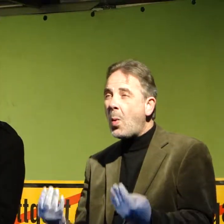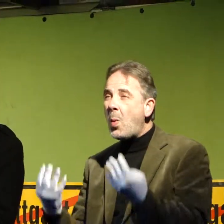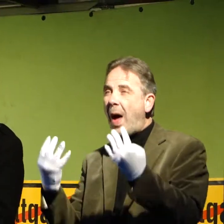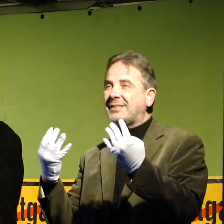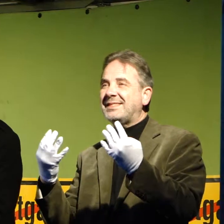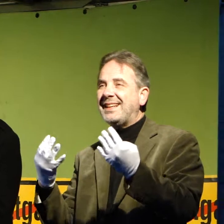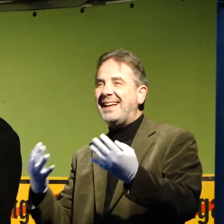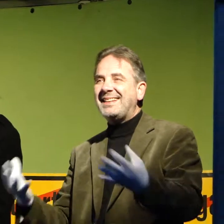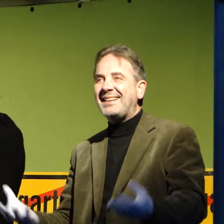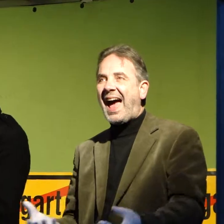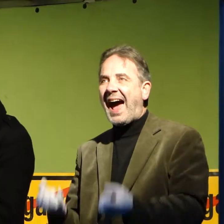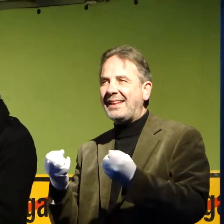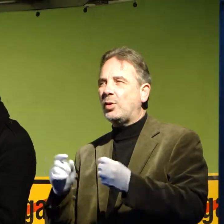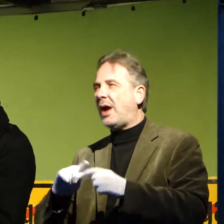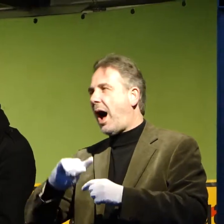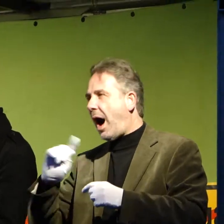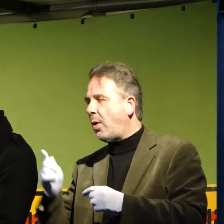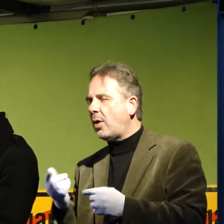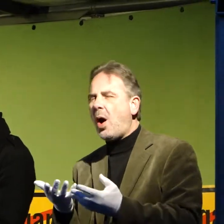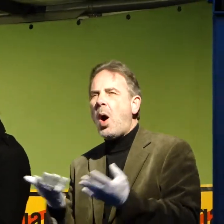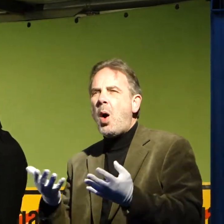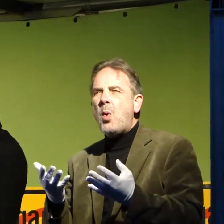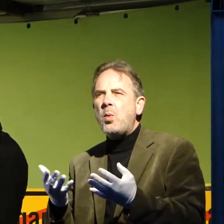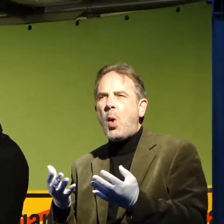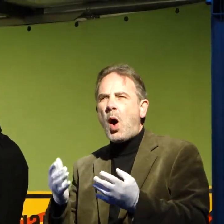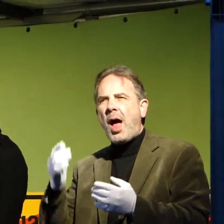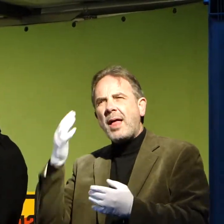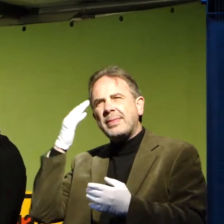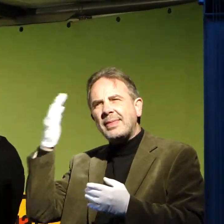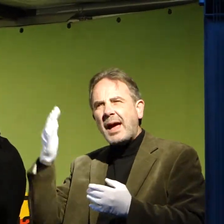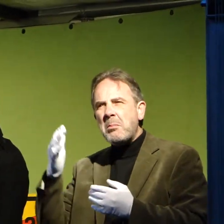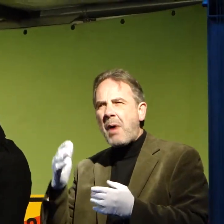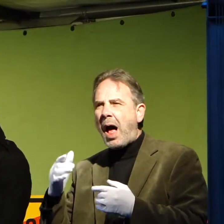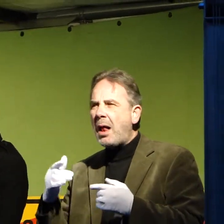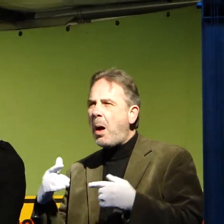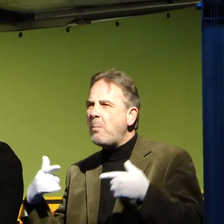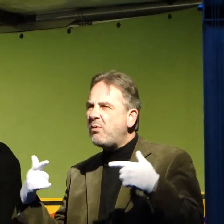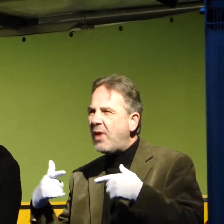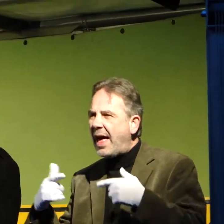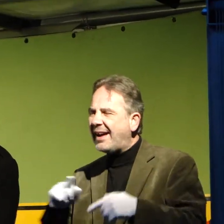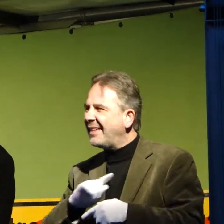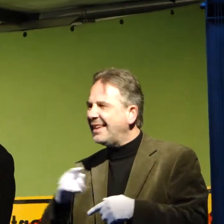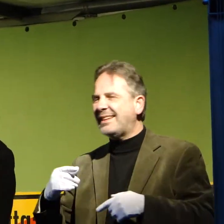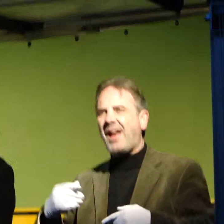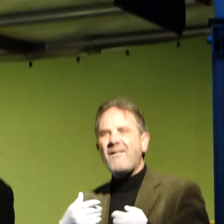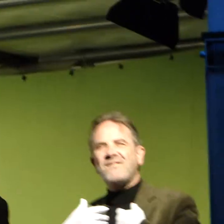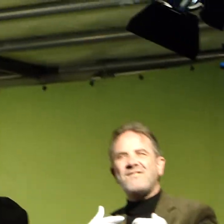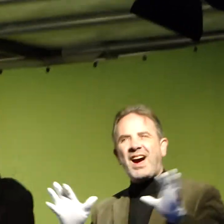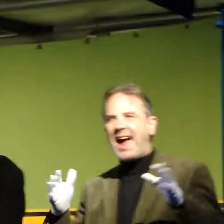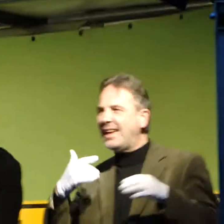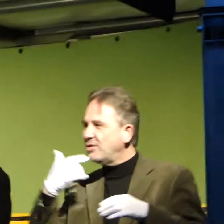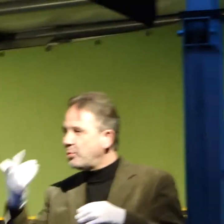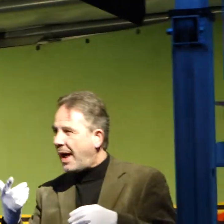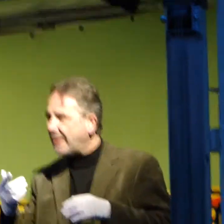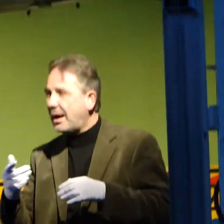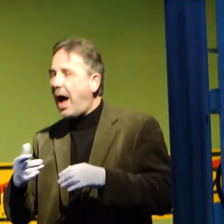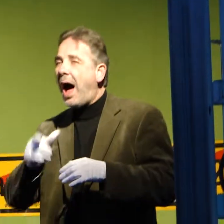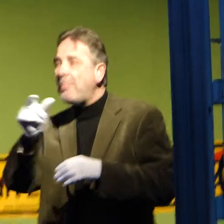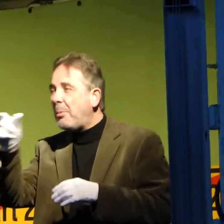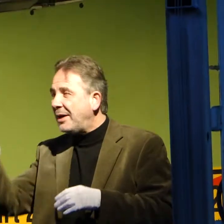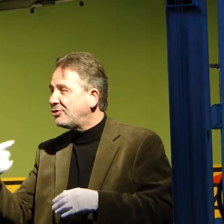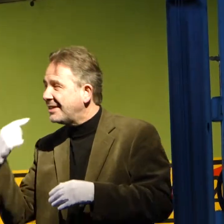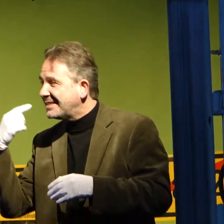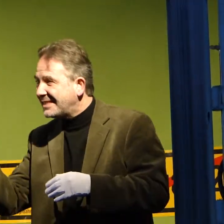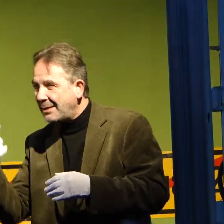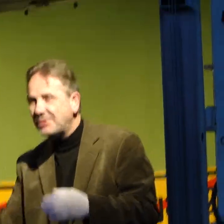auch. Wo die Denkmalpfleger sich nicht frei äußern dürfen, sind die Leute selbst in die Lücke getreten und für den